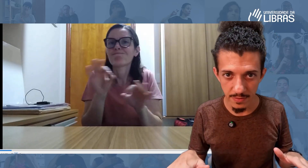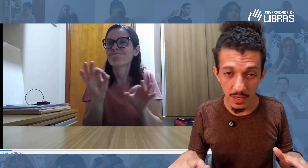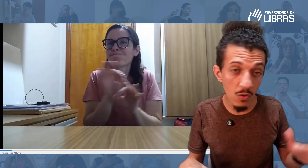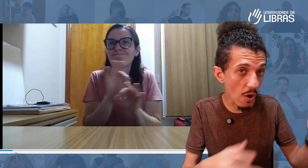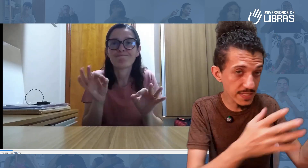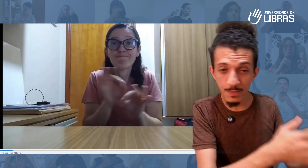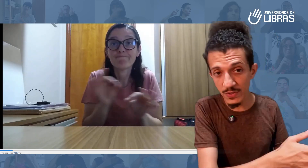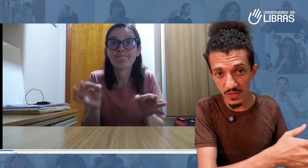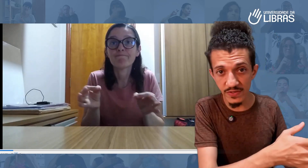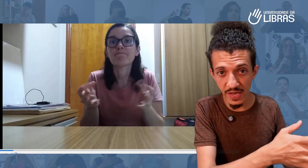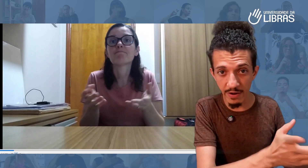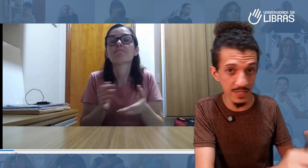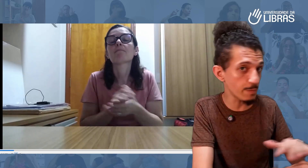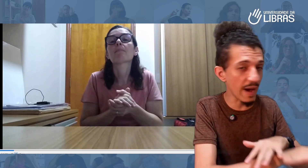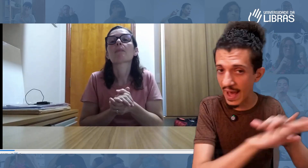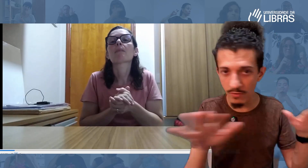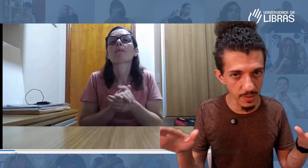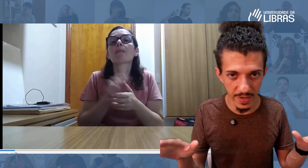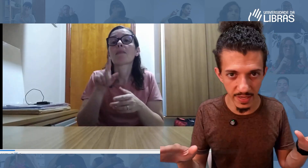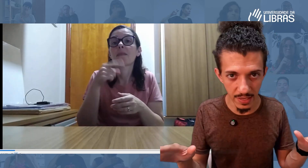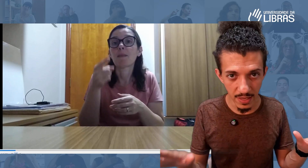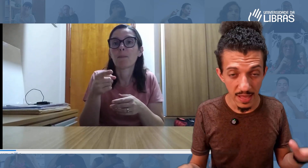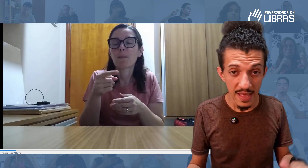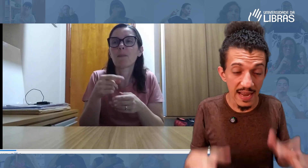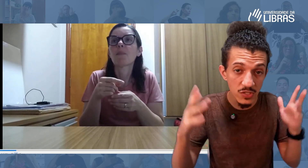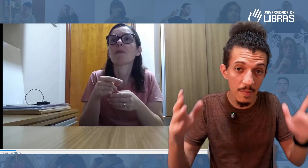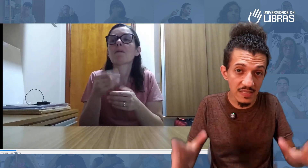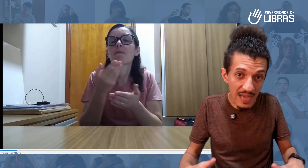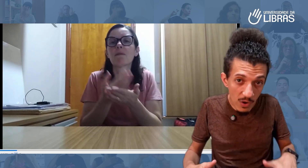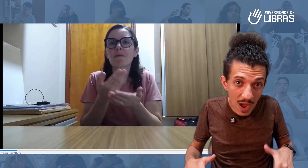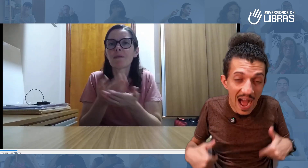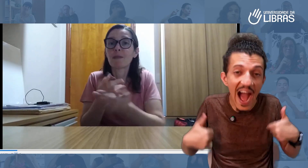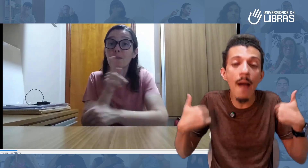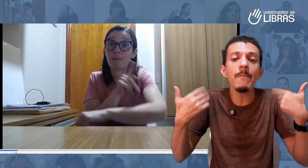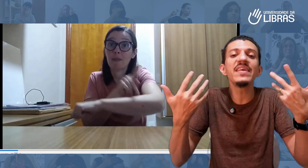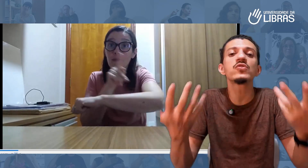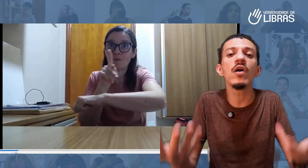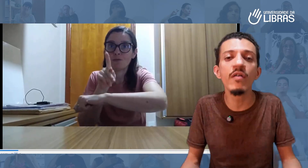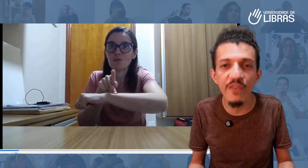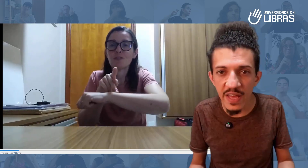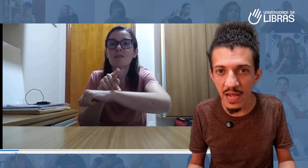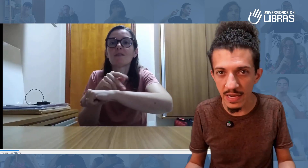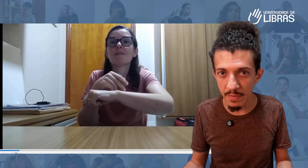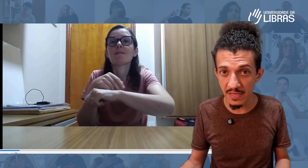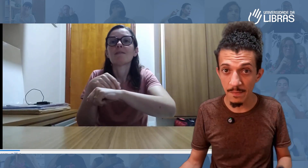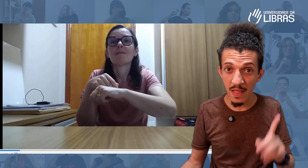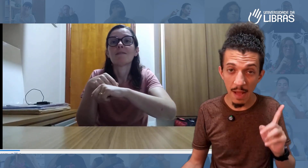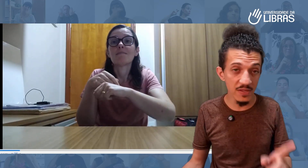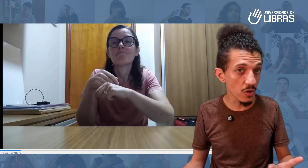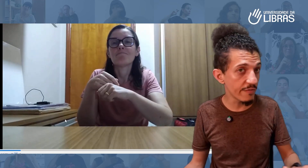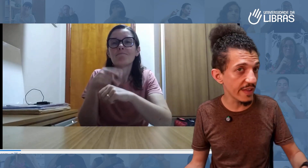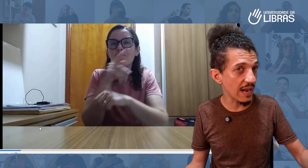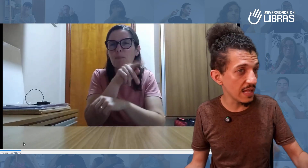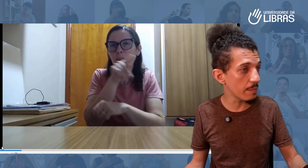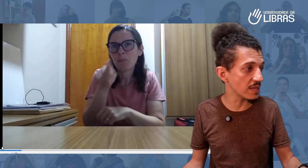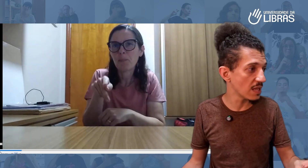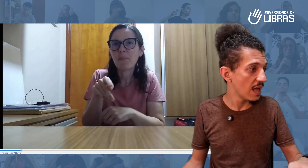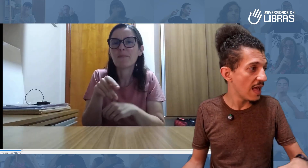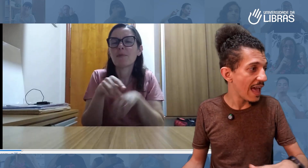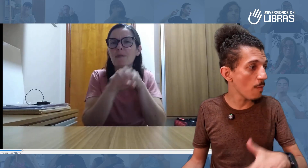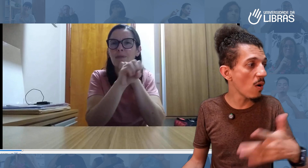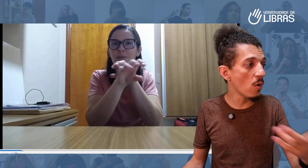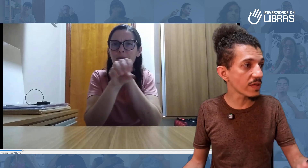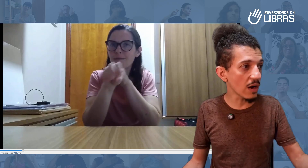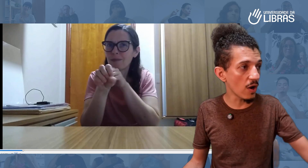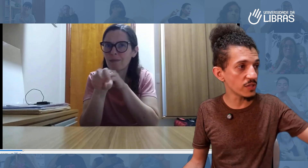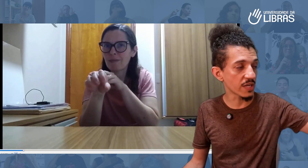Libras. Igual essas pessoas fizeram, eles pararam de aprender. Eles começaram a absorver a Libras. Absorver a Libras